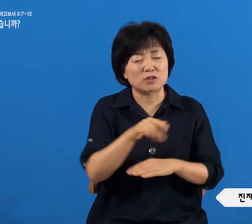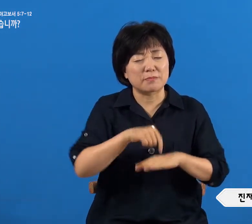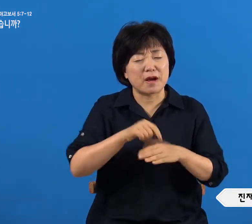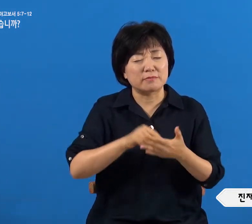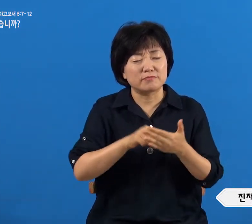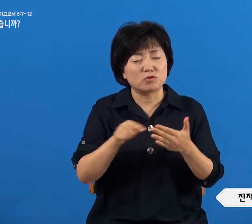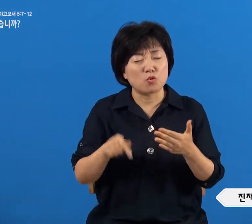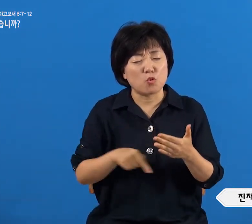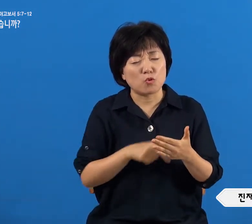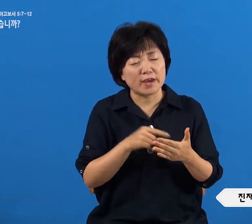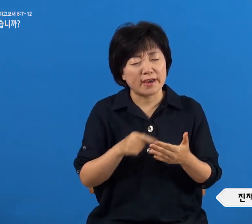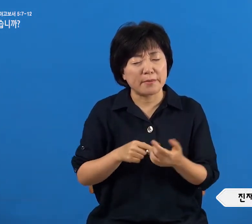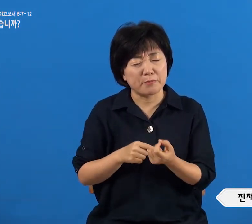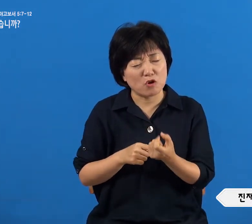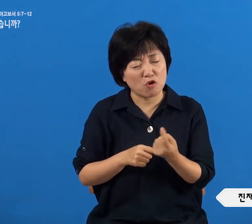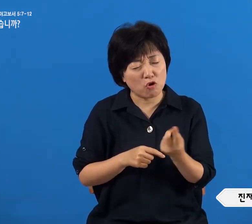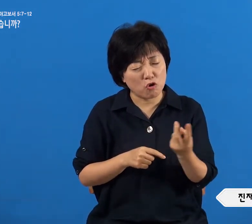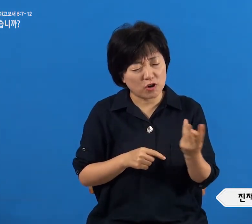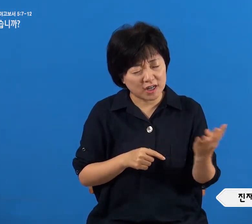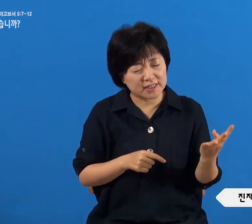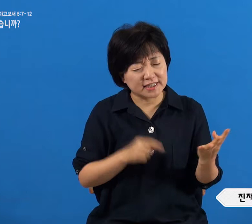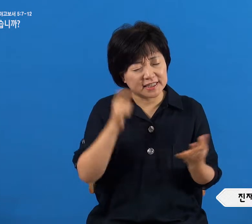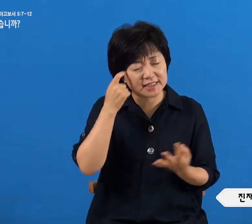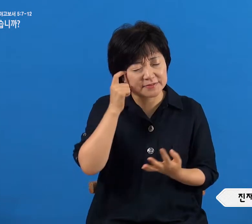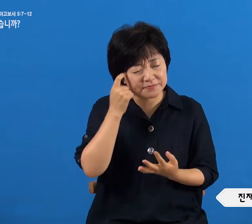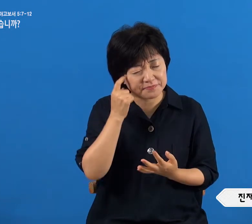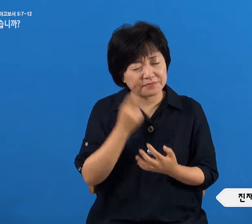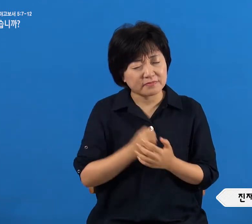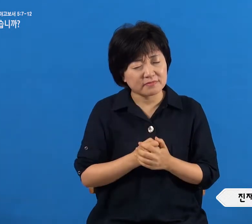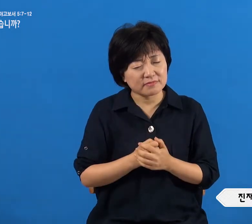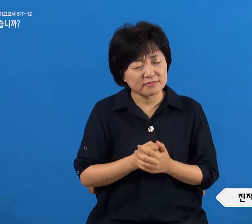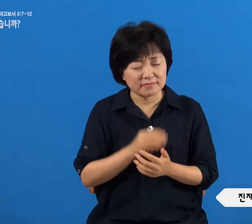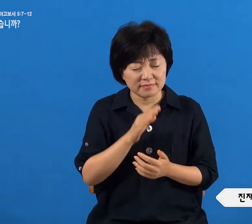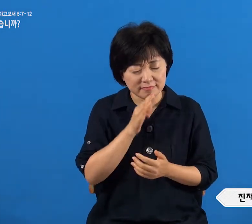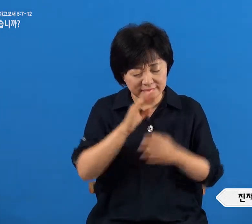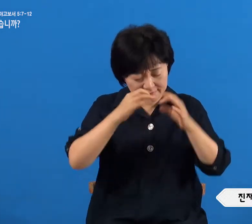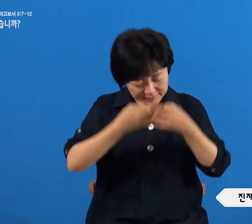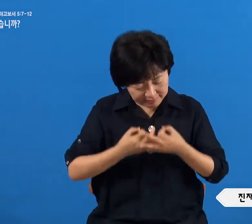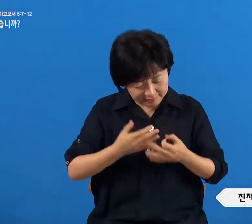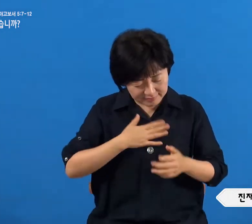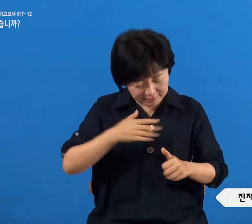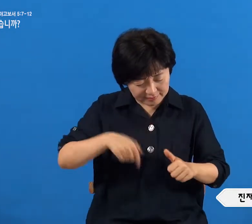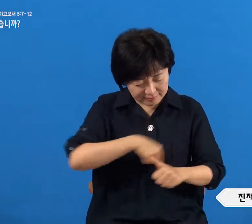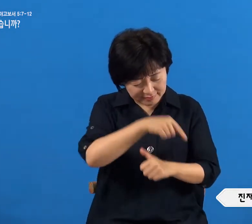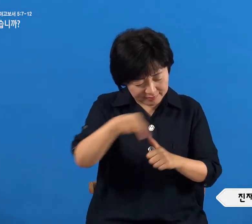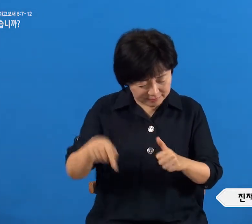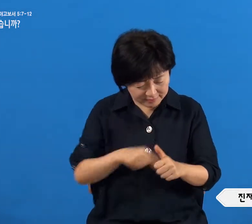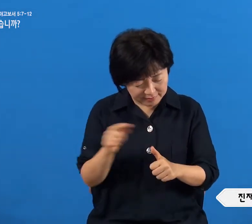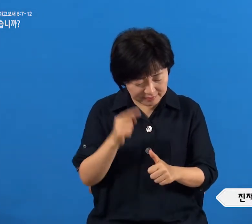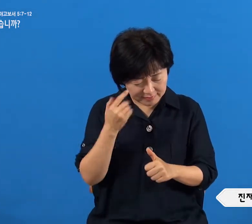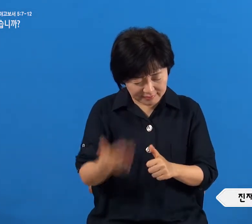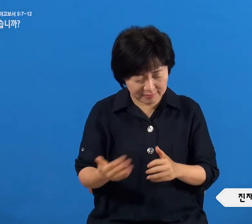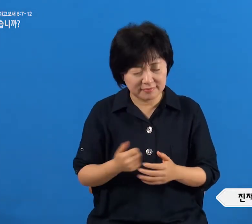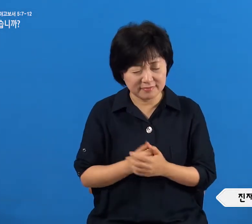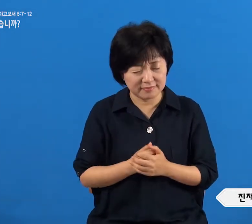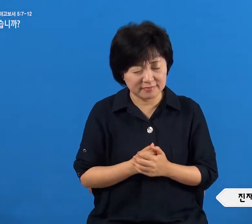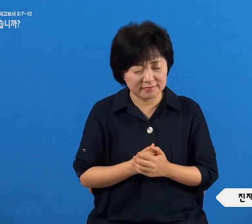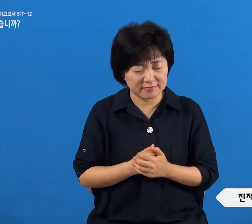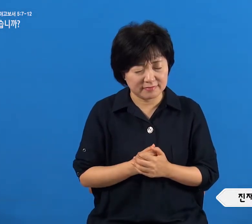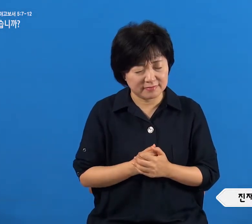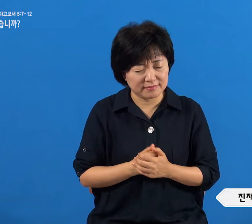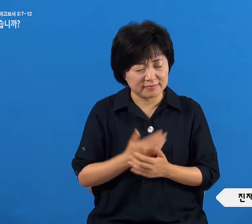가지 질문들을 떠올려 봅니다. 과연 우리는 어떤 상황 가운데 있습니까?